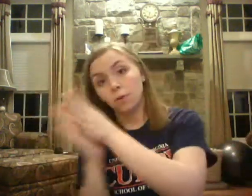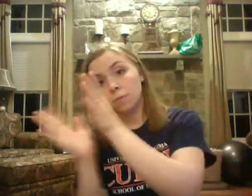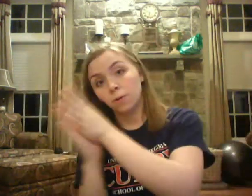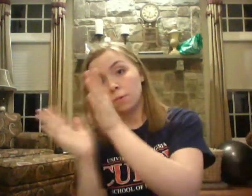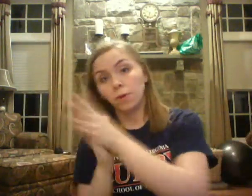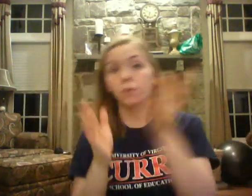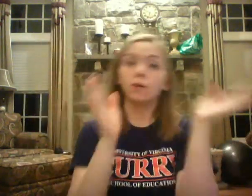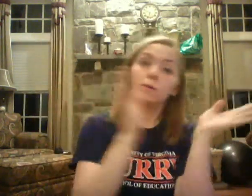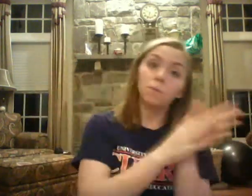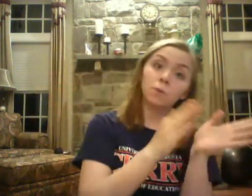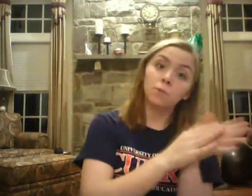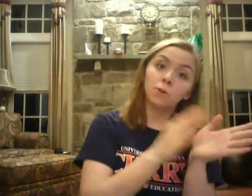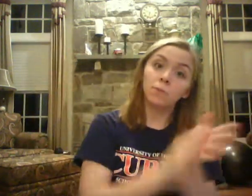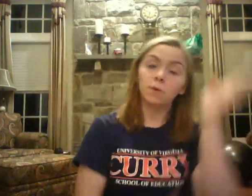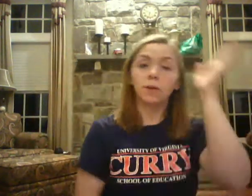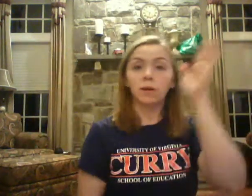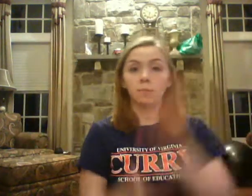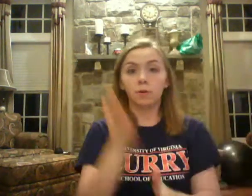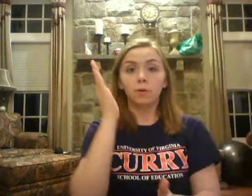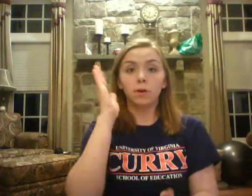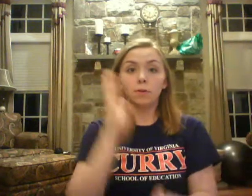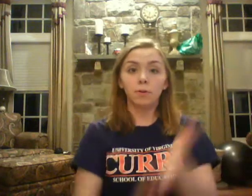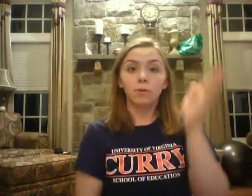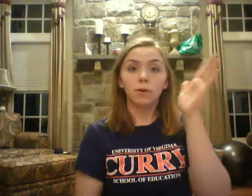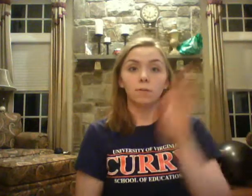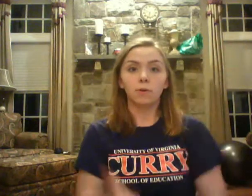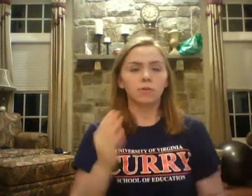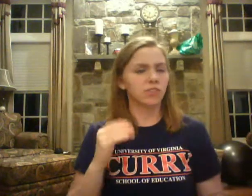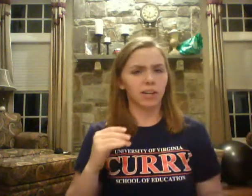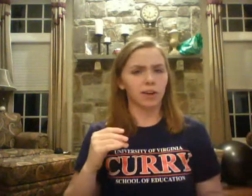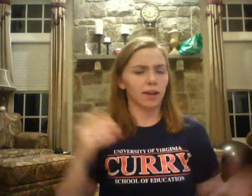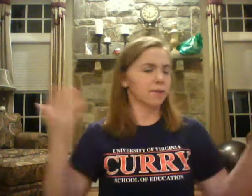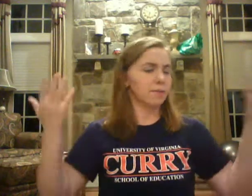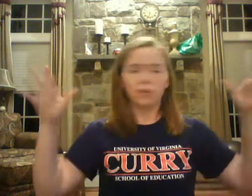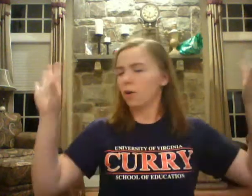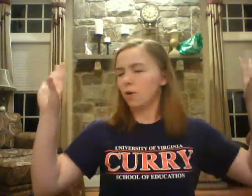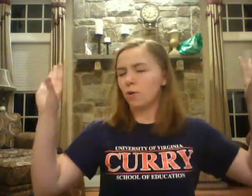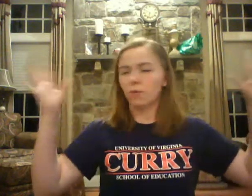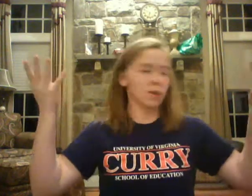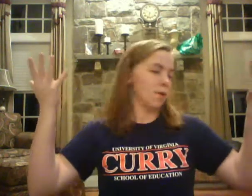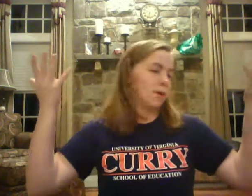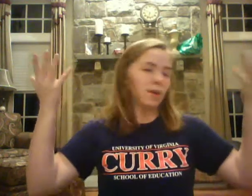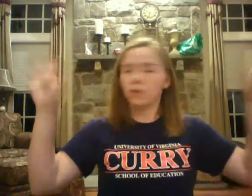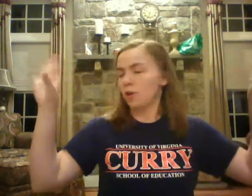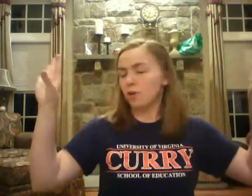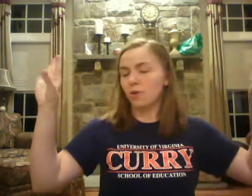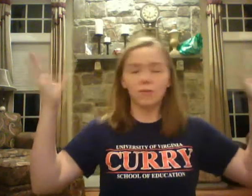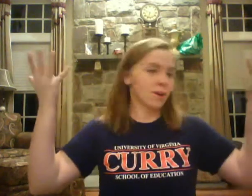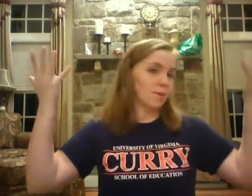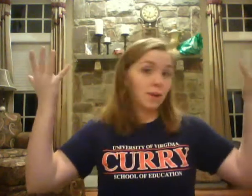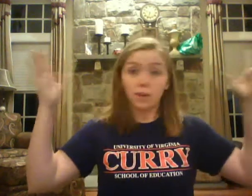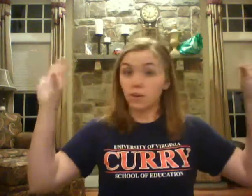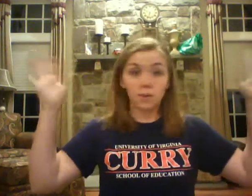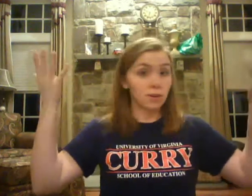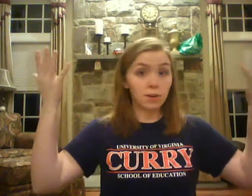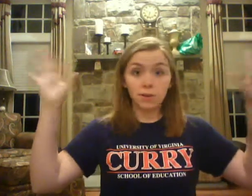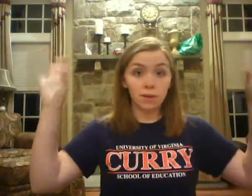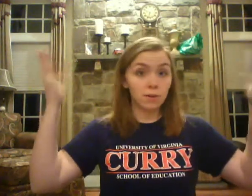啦啦啦啦啦啦啦啦啦啦啦啦No, no, no, no, no, no, no, no,